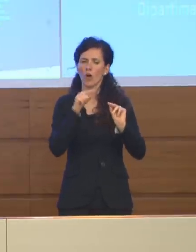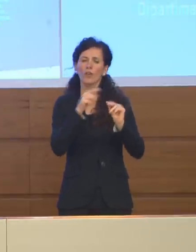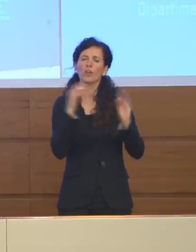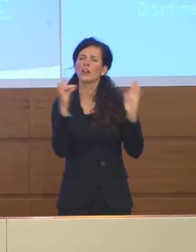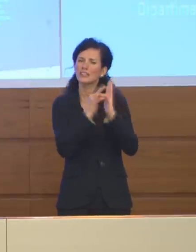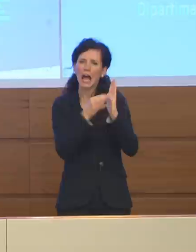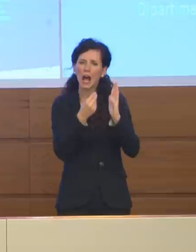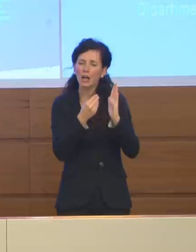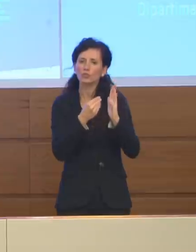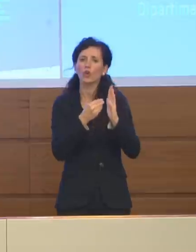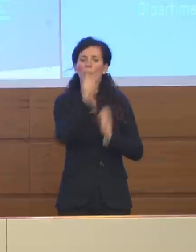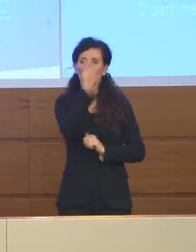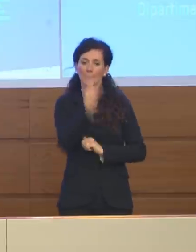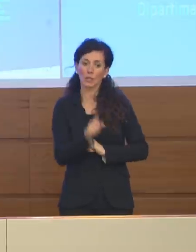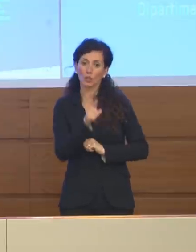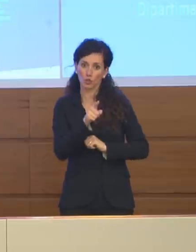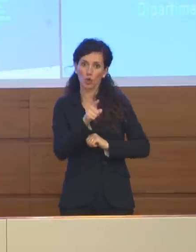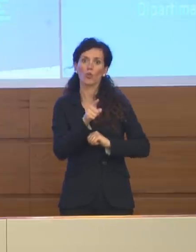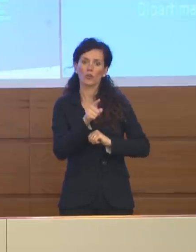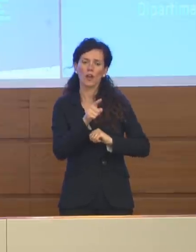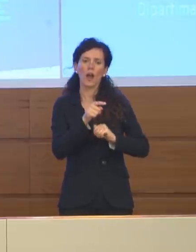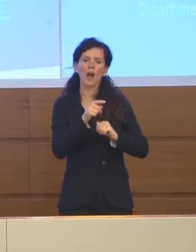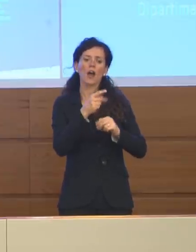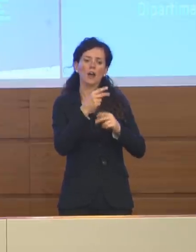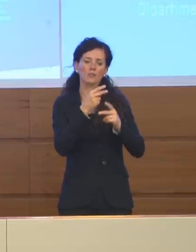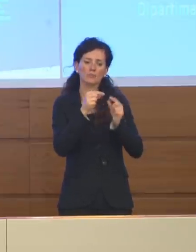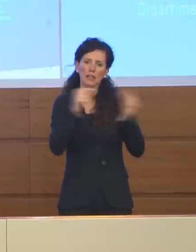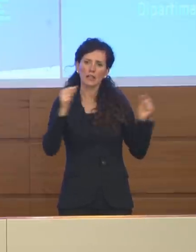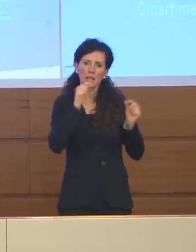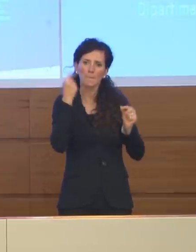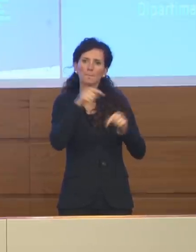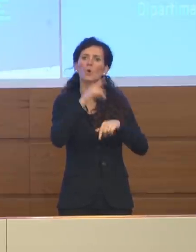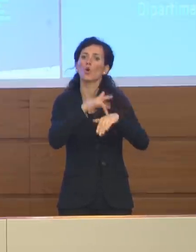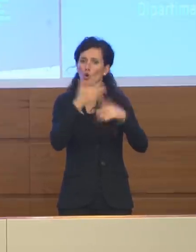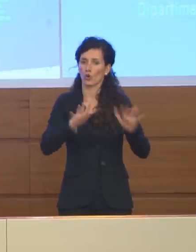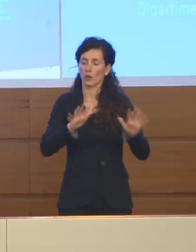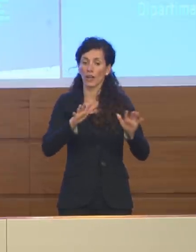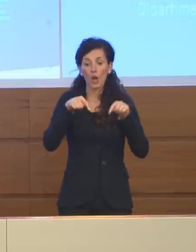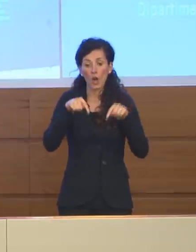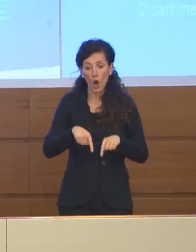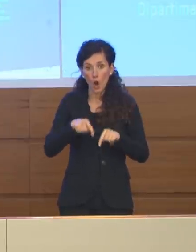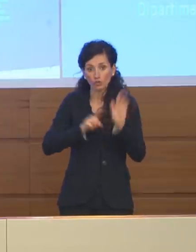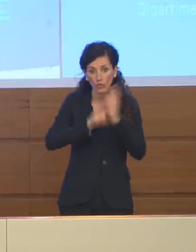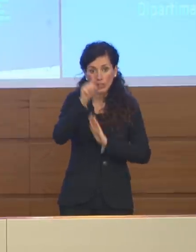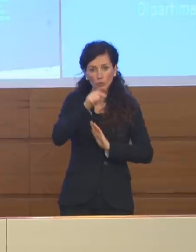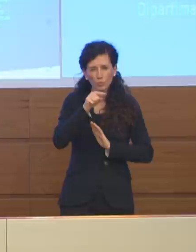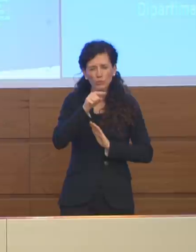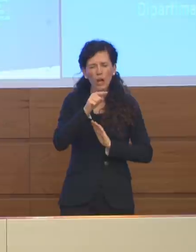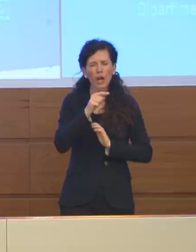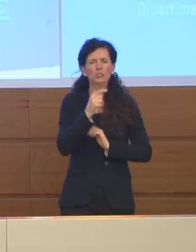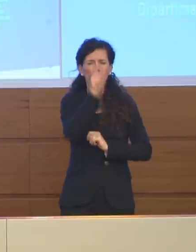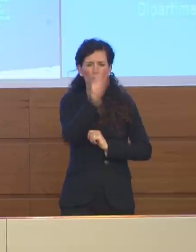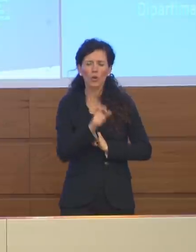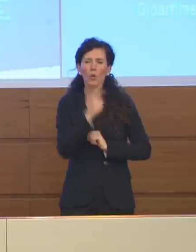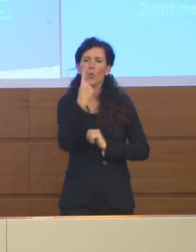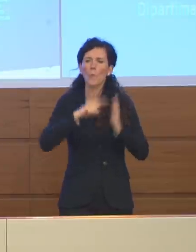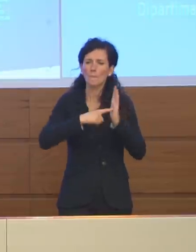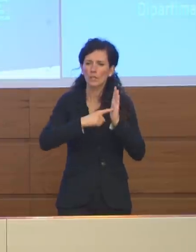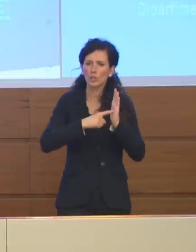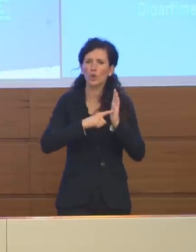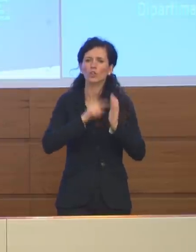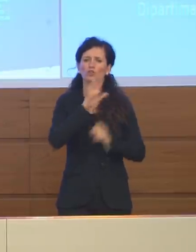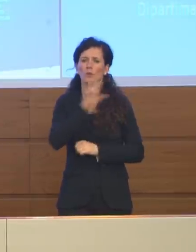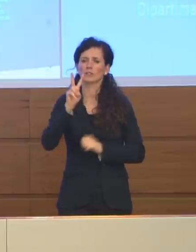risultano sottoposti a tampone il dato di oggi è un milione e